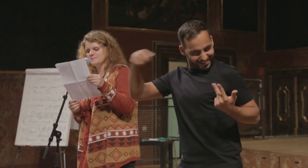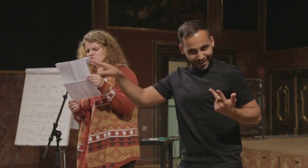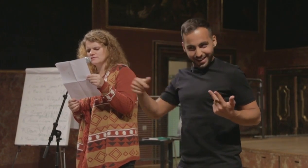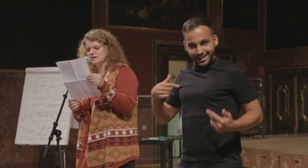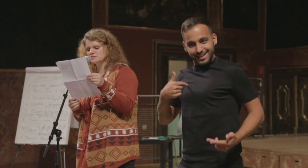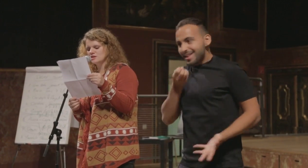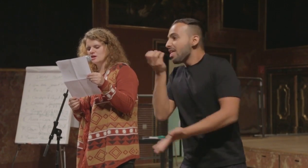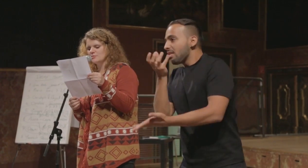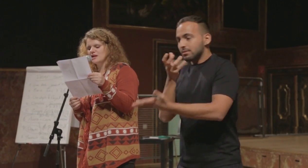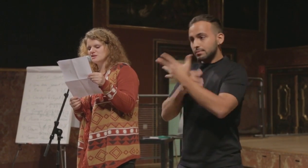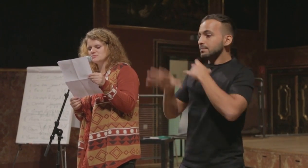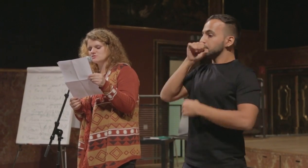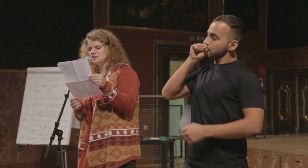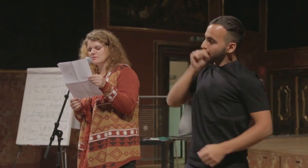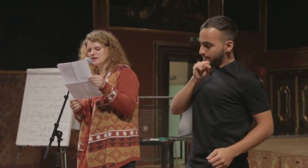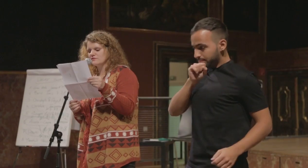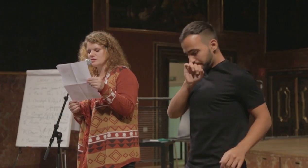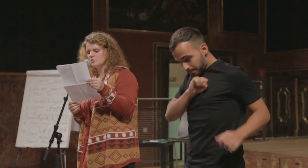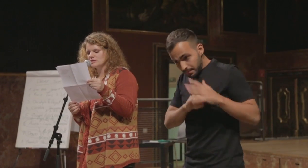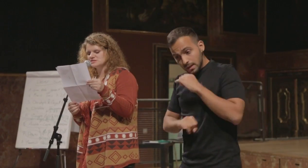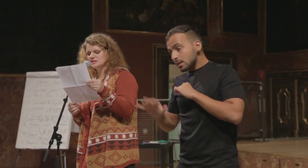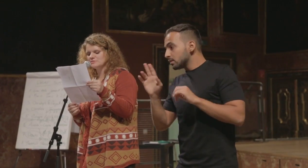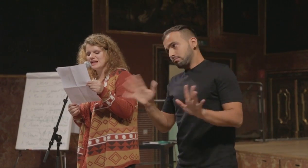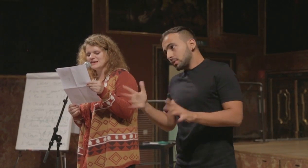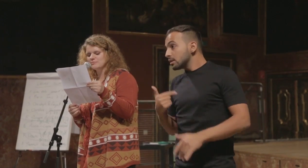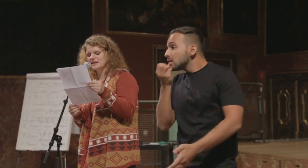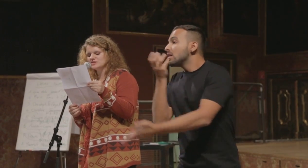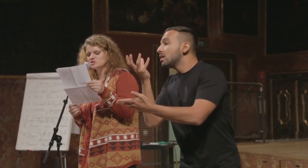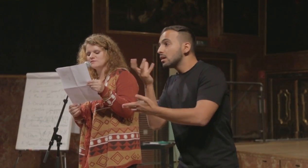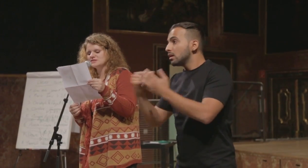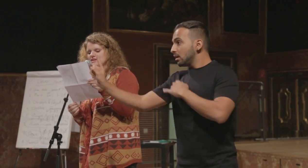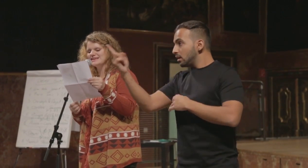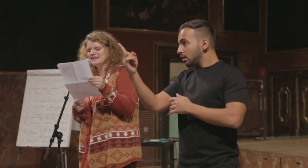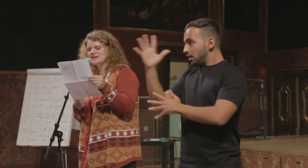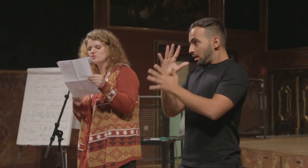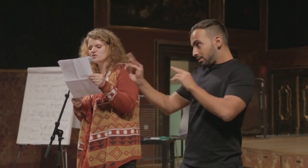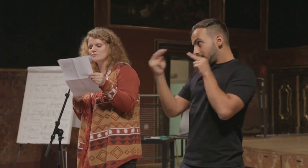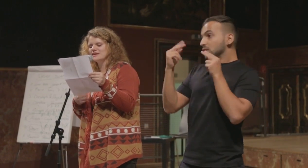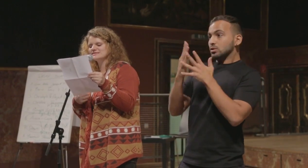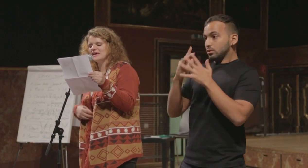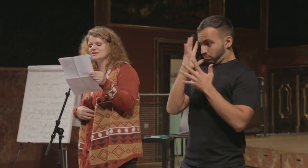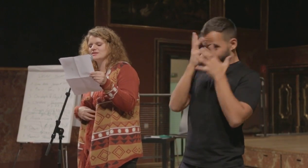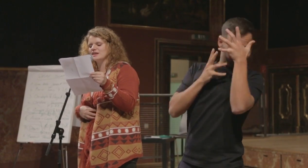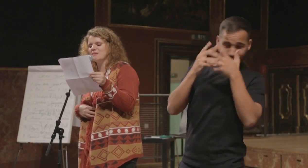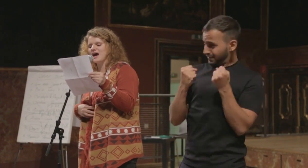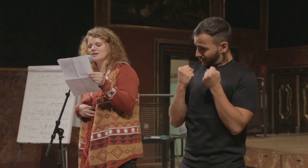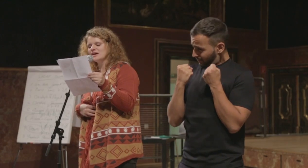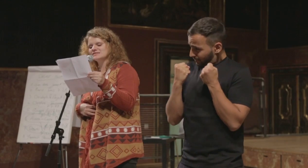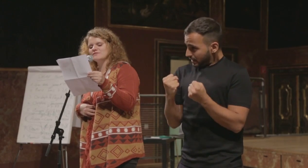Du schweigst. Normalerweise nimmst du nie ein Blatt vor den Mund, aber sie nimmt all deine Blätter, stopft sie dir in die Kehle hinunter und pflanzt Gärten in deinem Magen. Sie